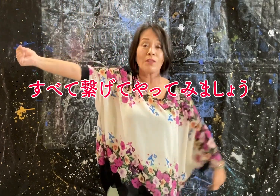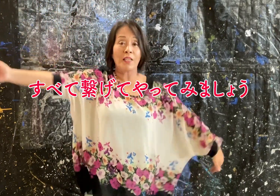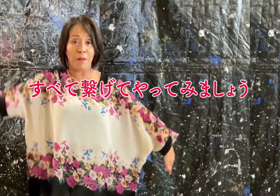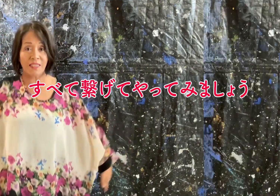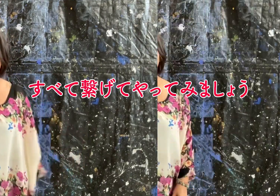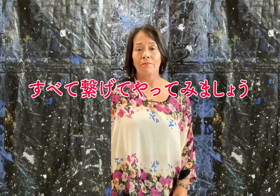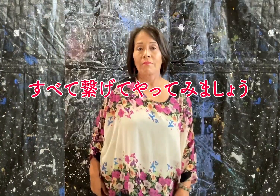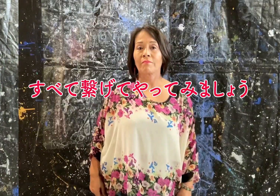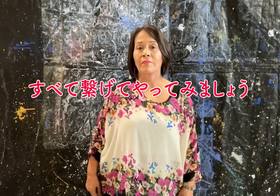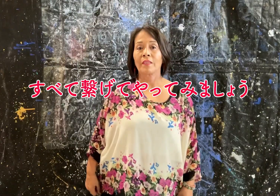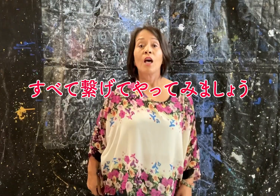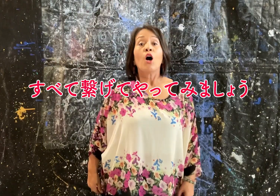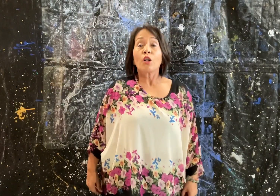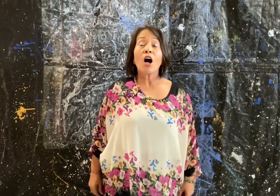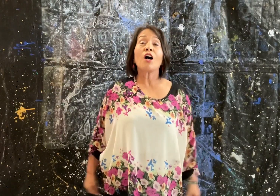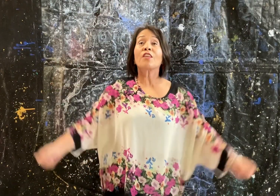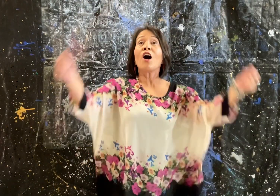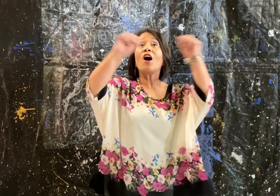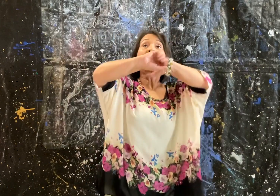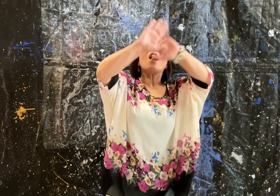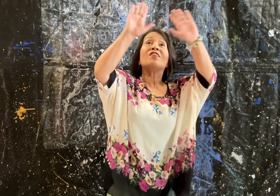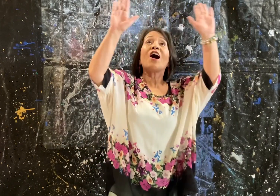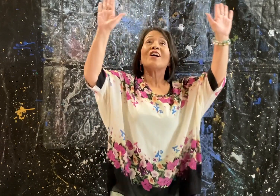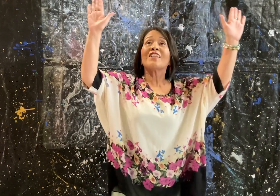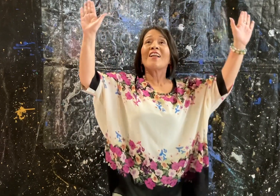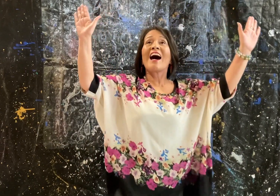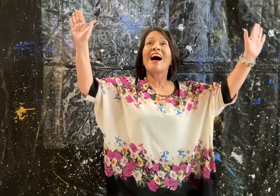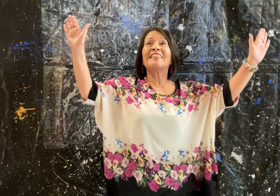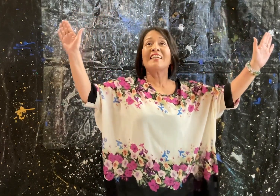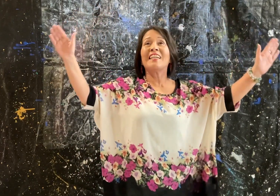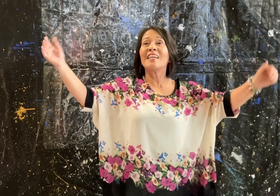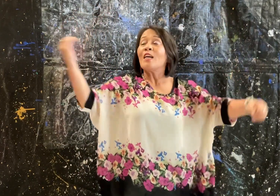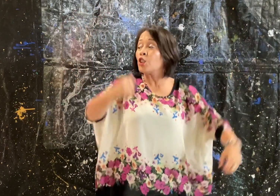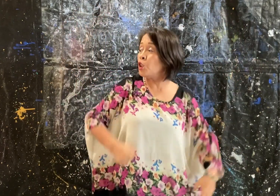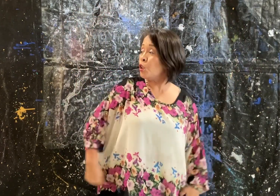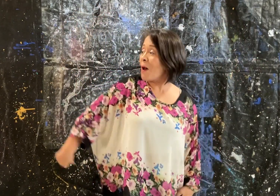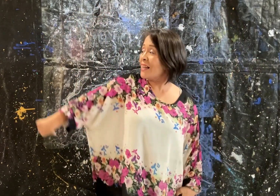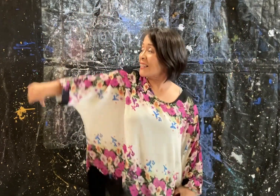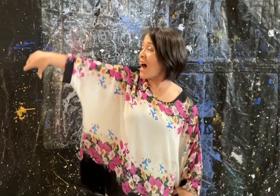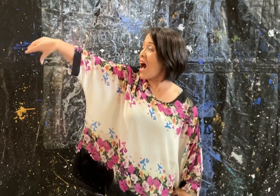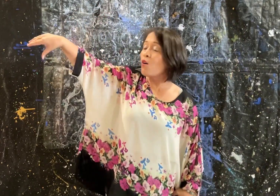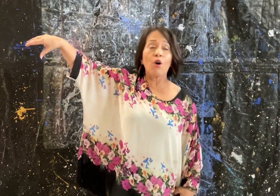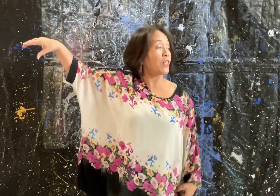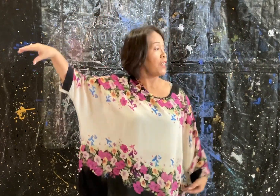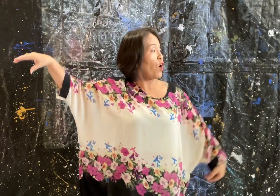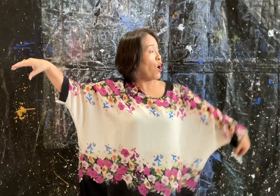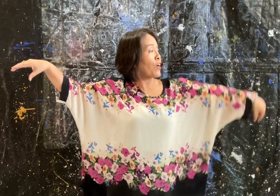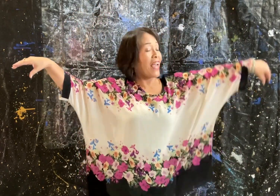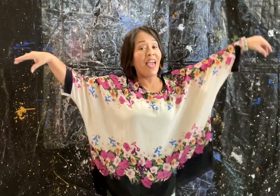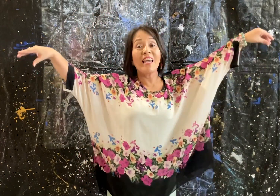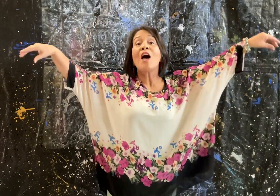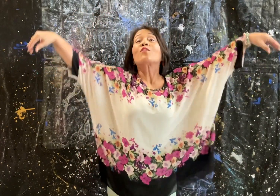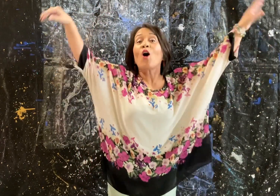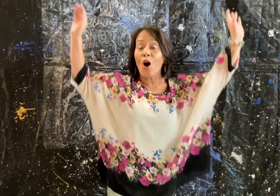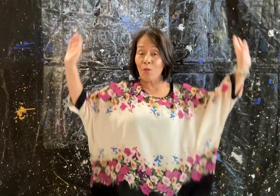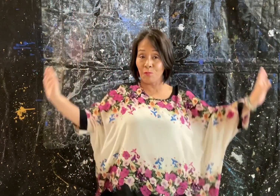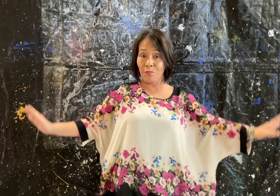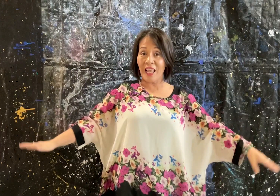となりますこのお空に翼を広げ飛ん